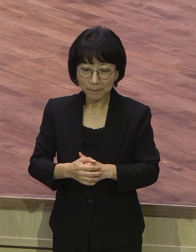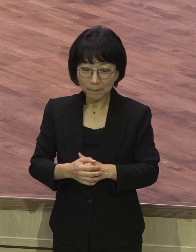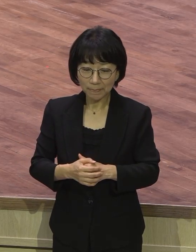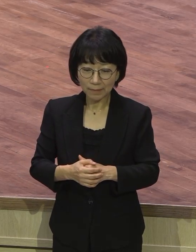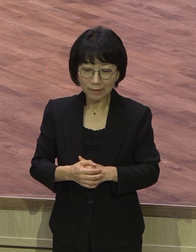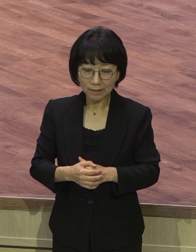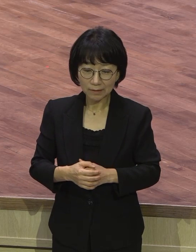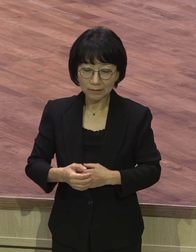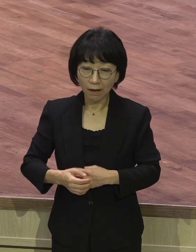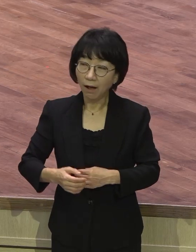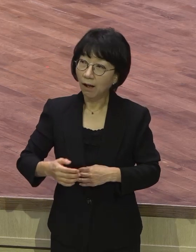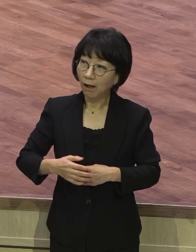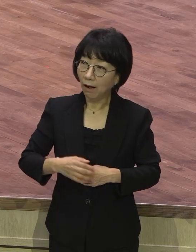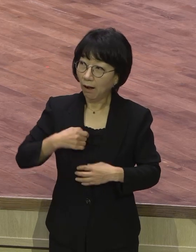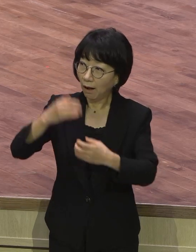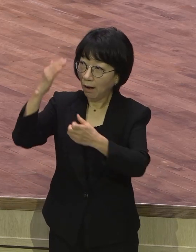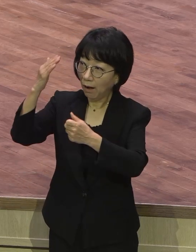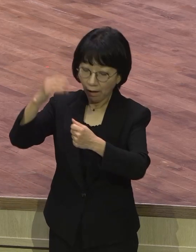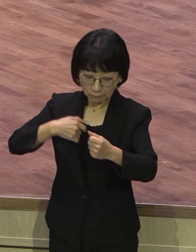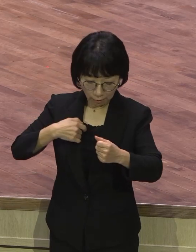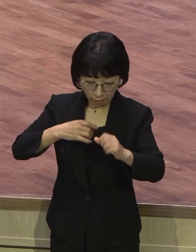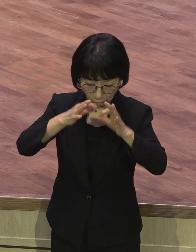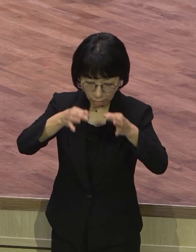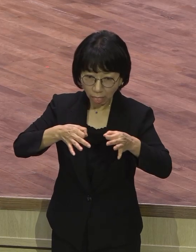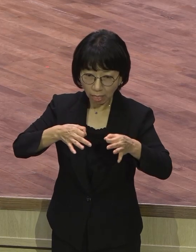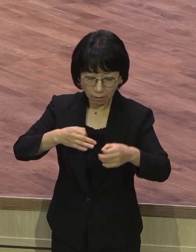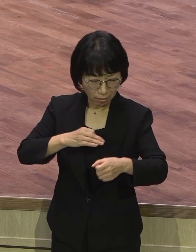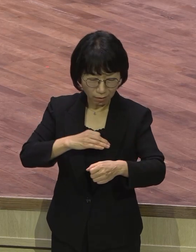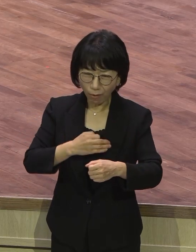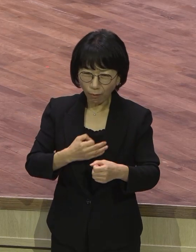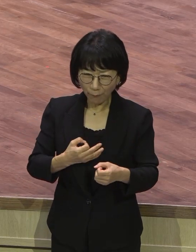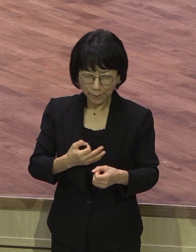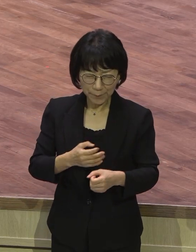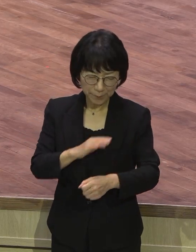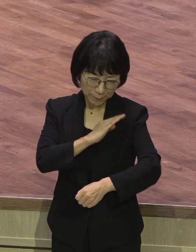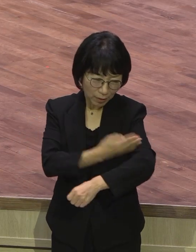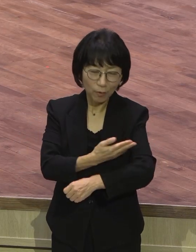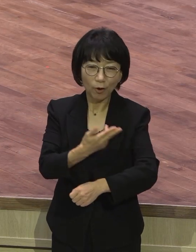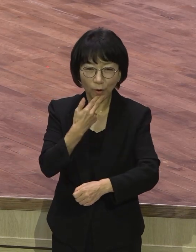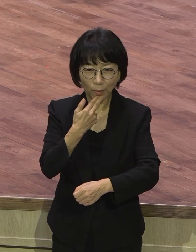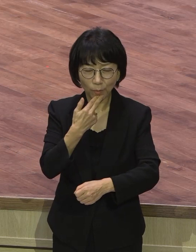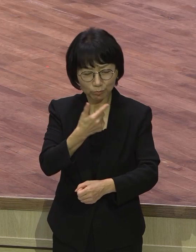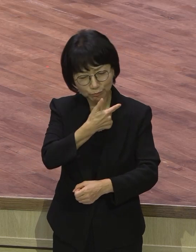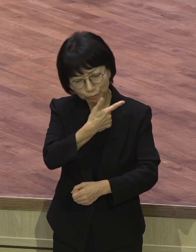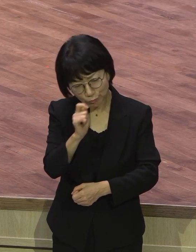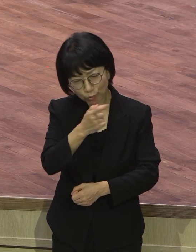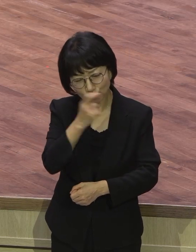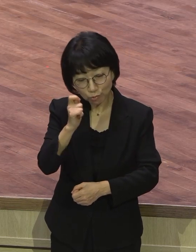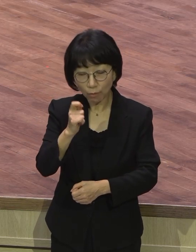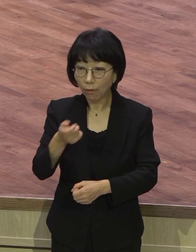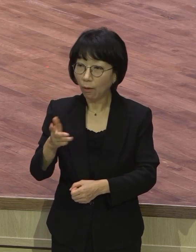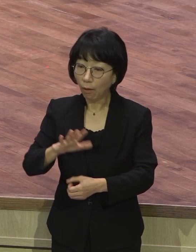내가 주제에 내 주제에 뭘 이거 내가 합니까? 하나님이 서시는 거예요. 하나님이 서시고 내가